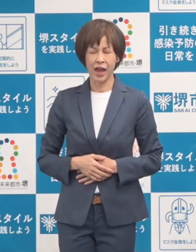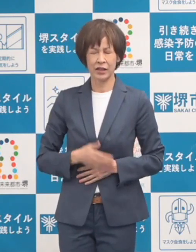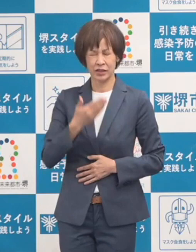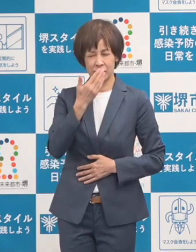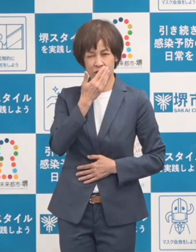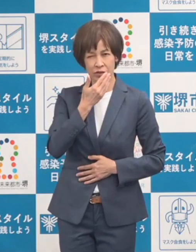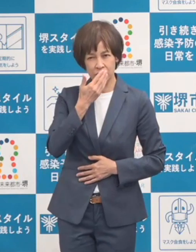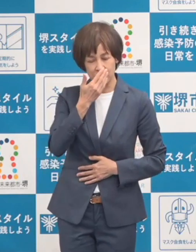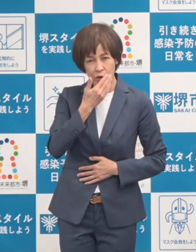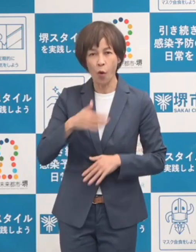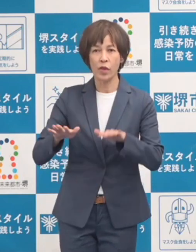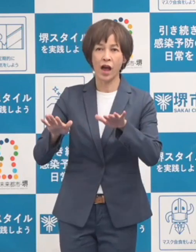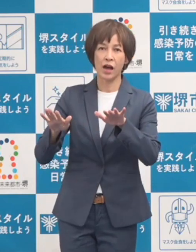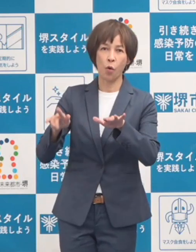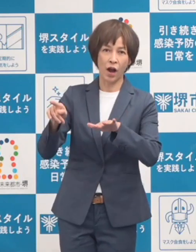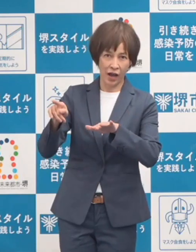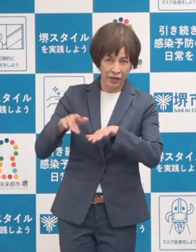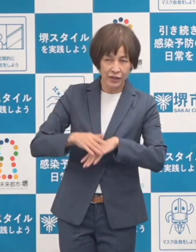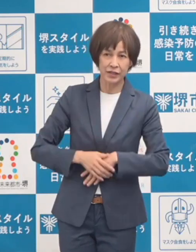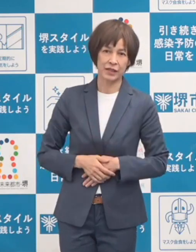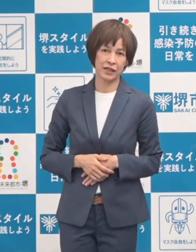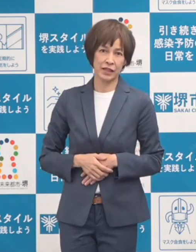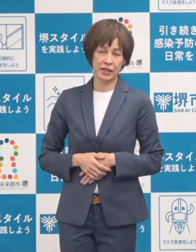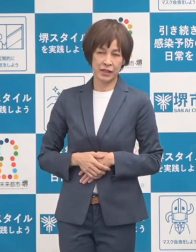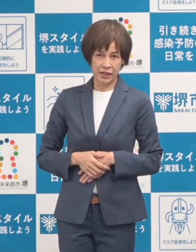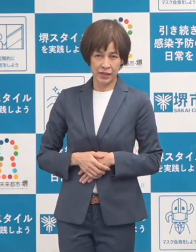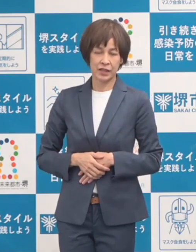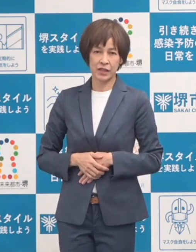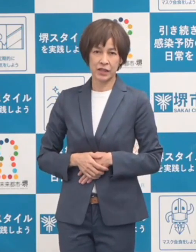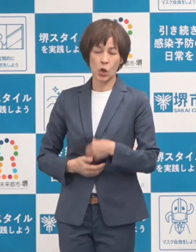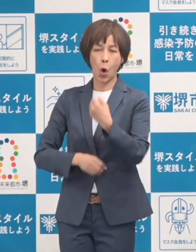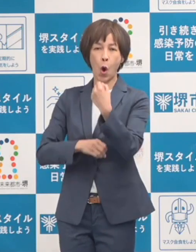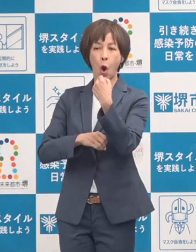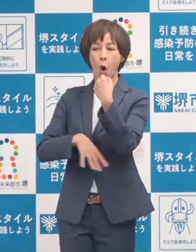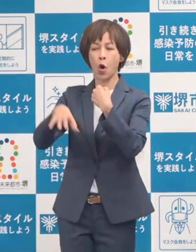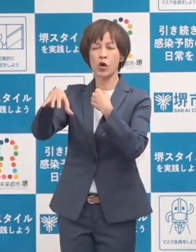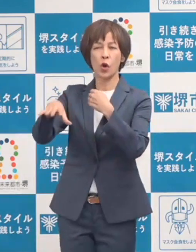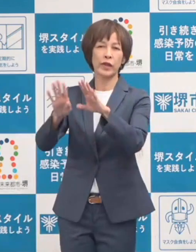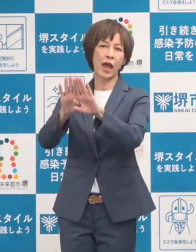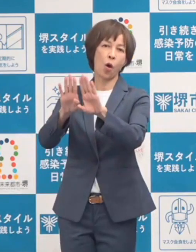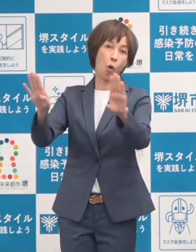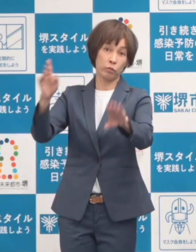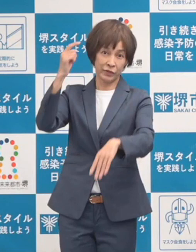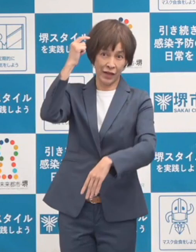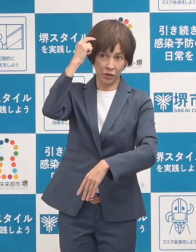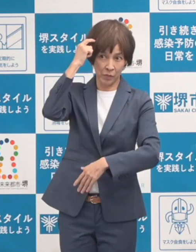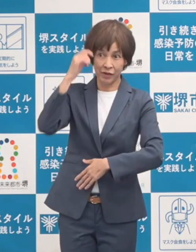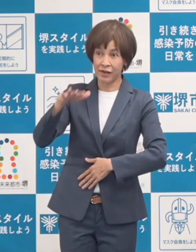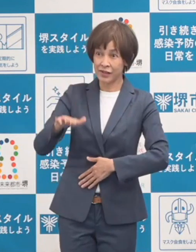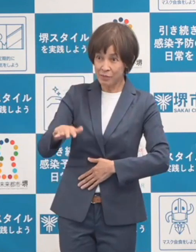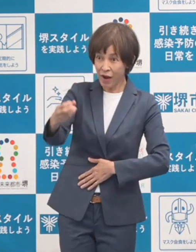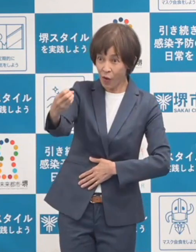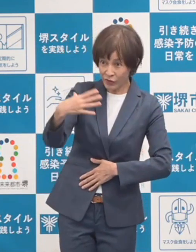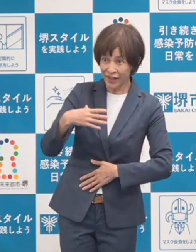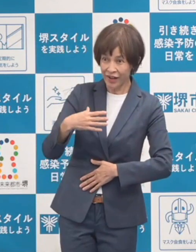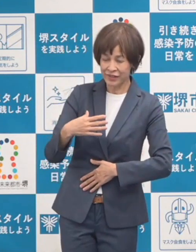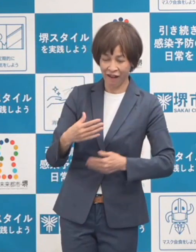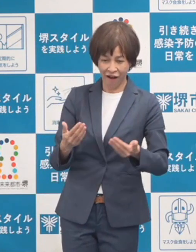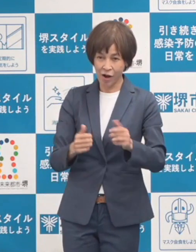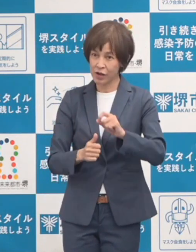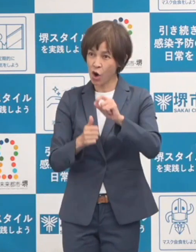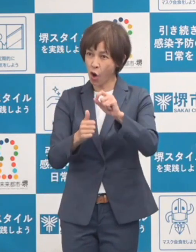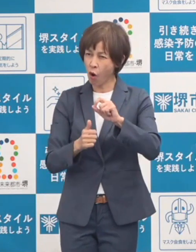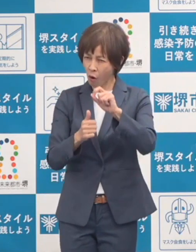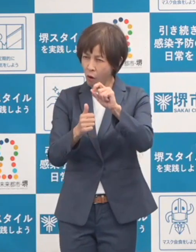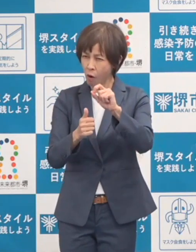な今回の拠点のオープン開設だと考えております。今おっしゃられた雇用という面